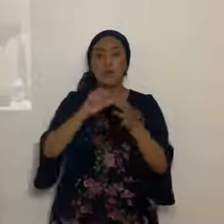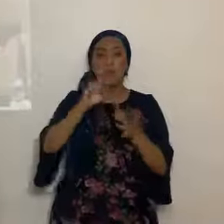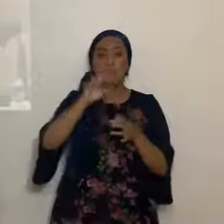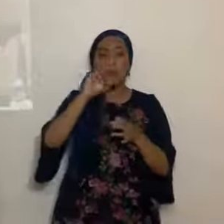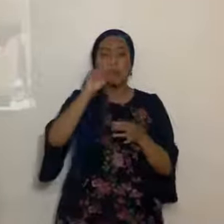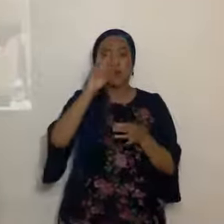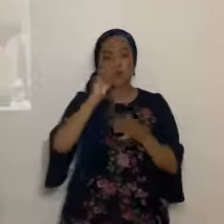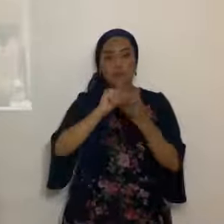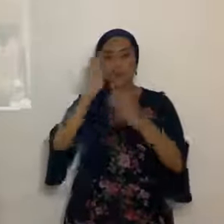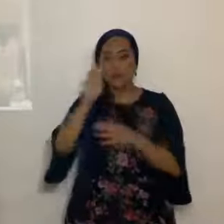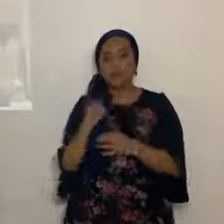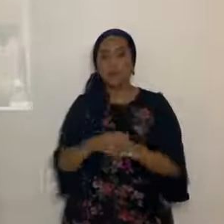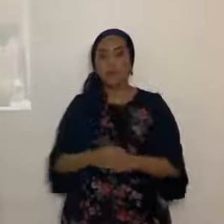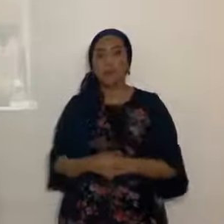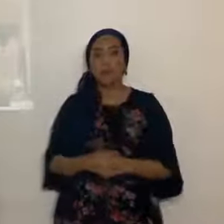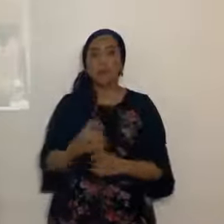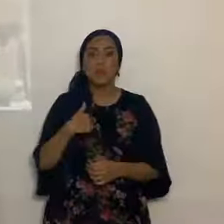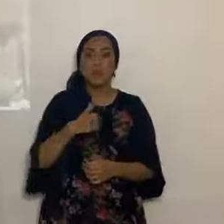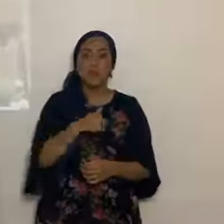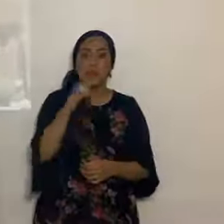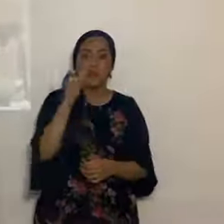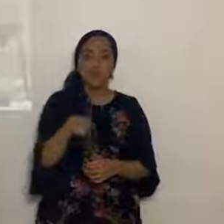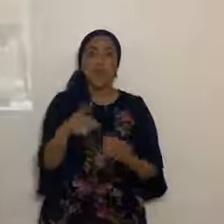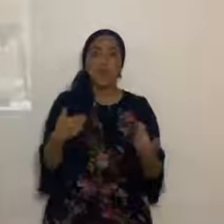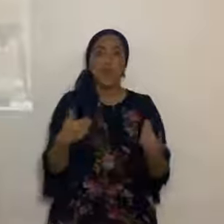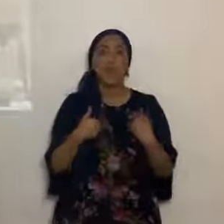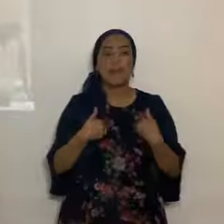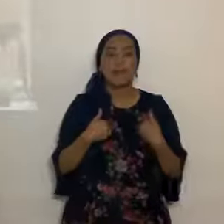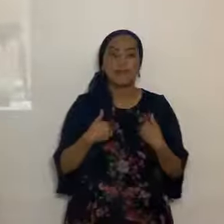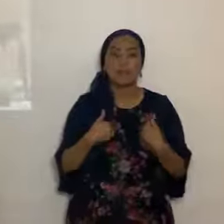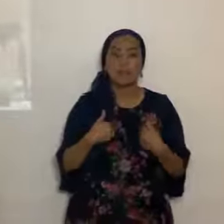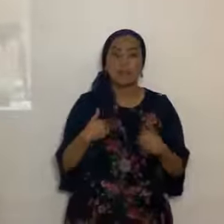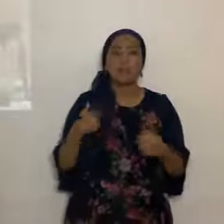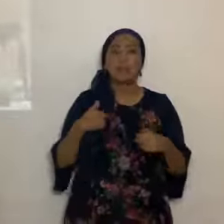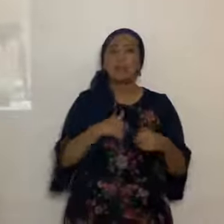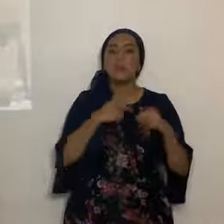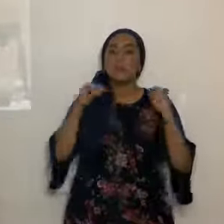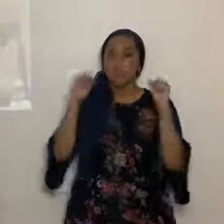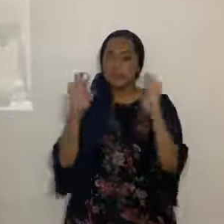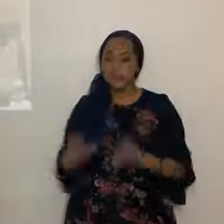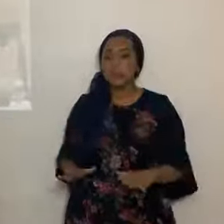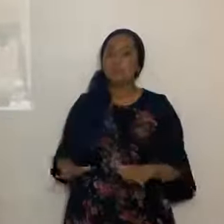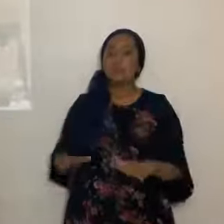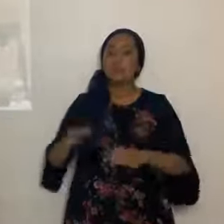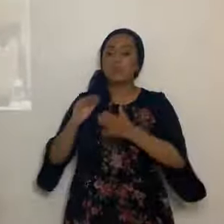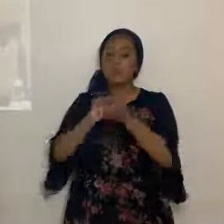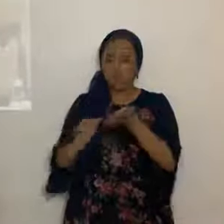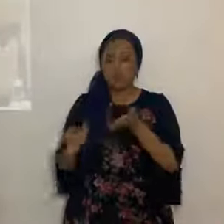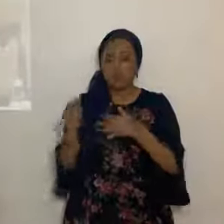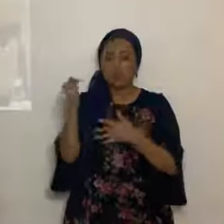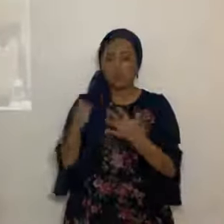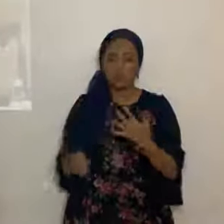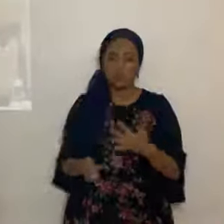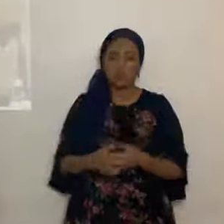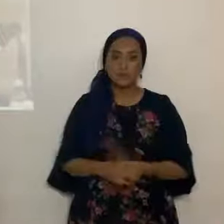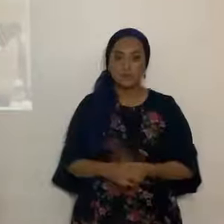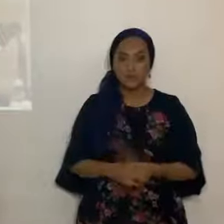40. Tenemos que tener una actitud de bendición, de perdón, etcétera, etcétera,